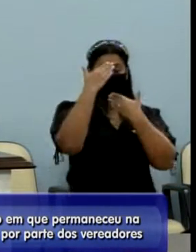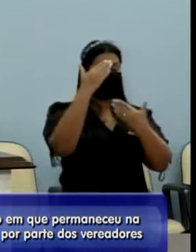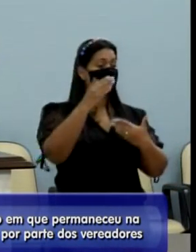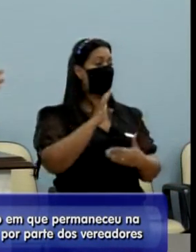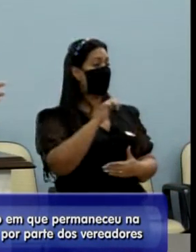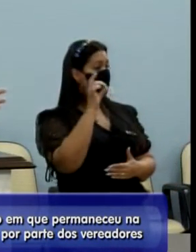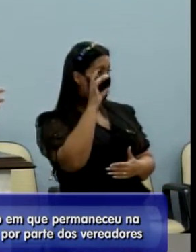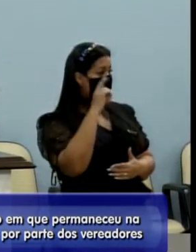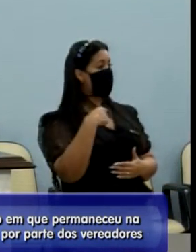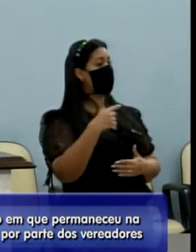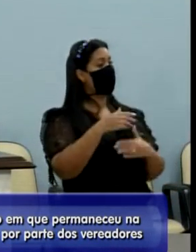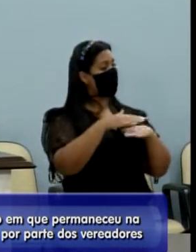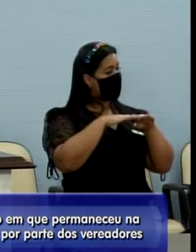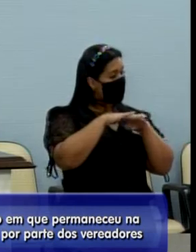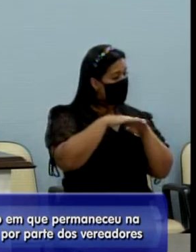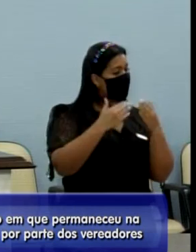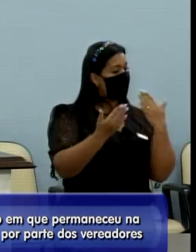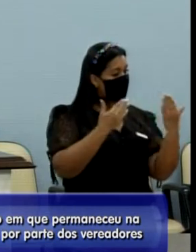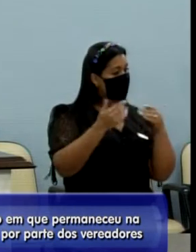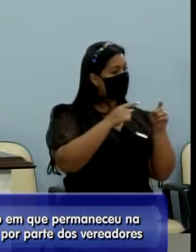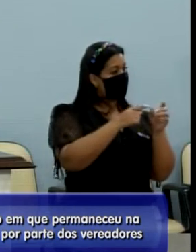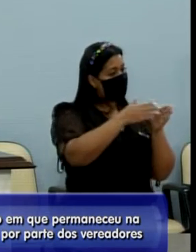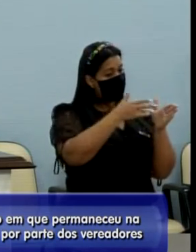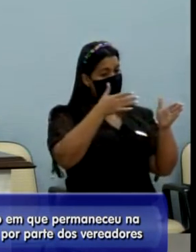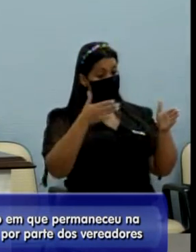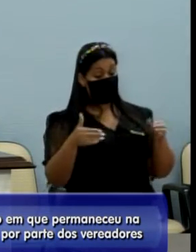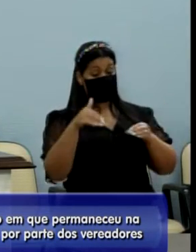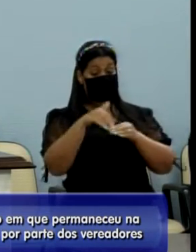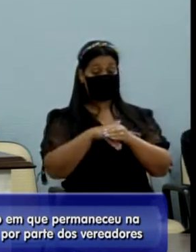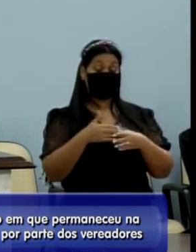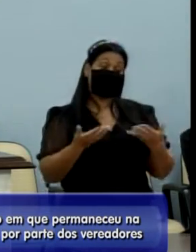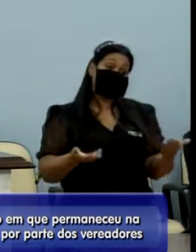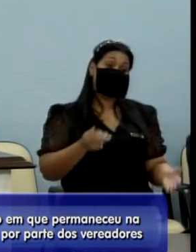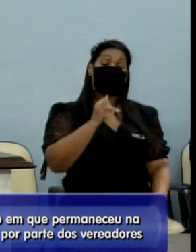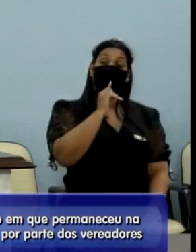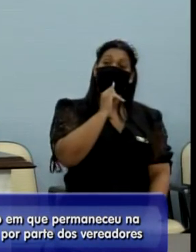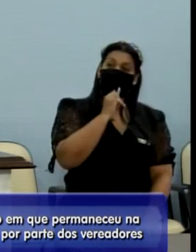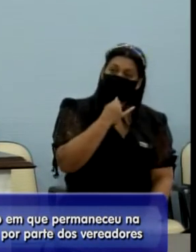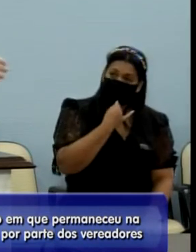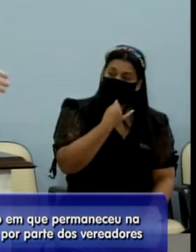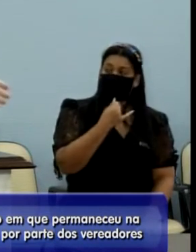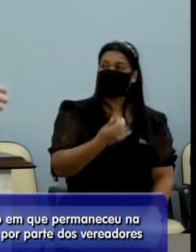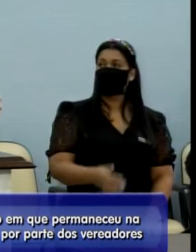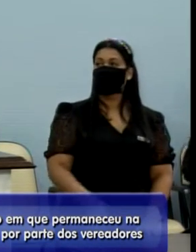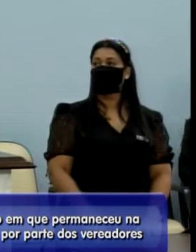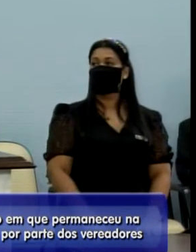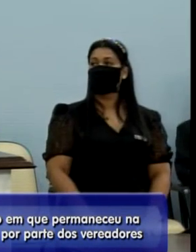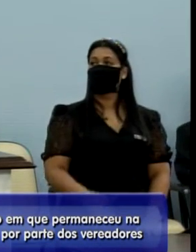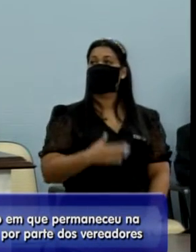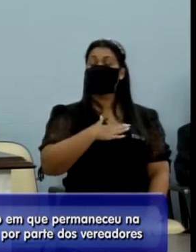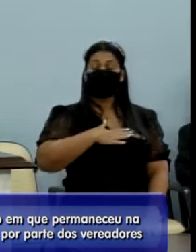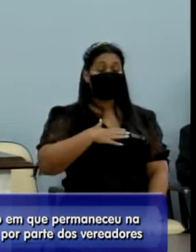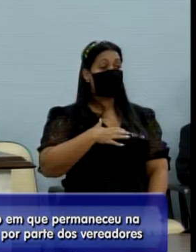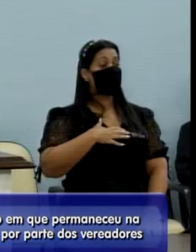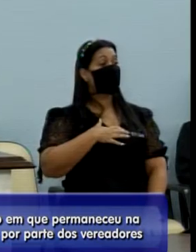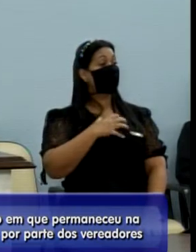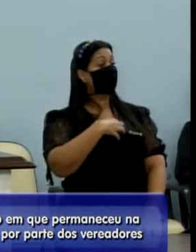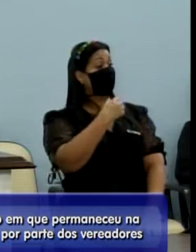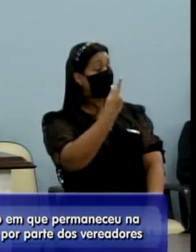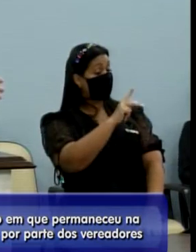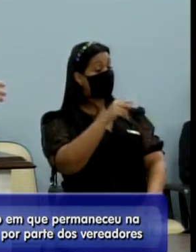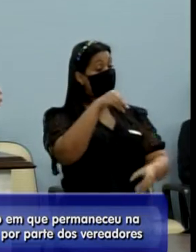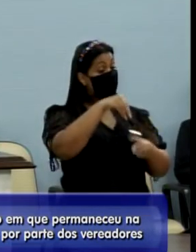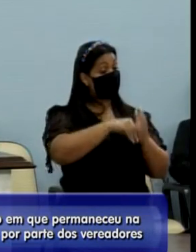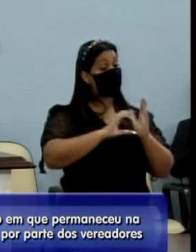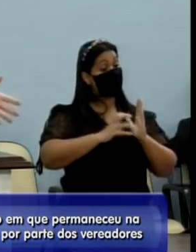Bruno nós conversamos muito logo no pós-eleição e infelizmente eu eu gosto da tua atitude dentro do partido